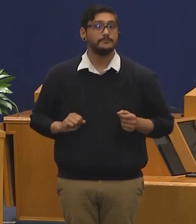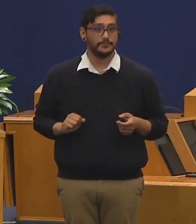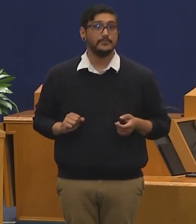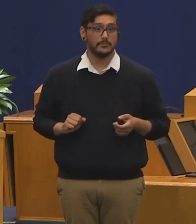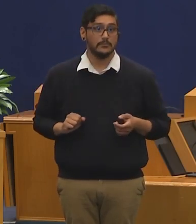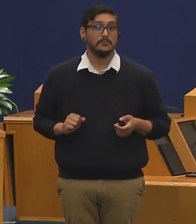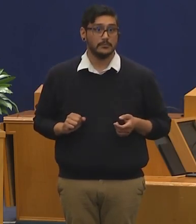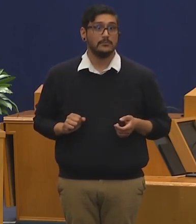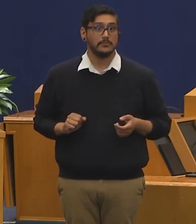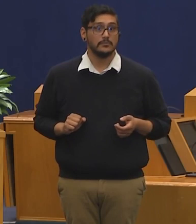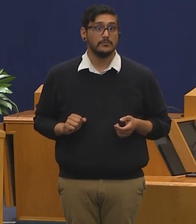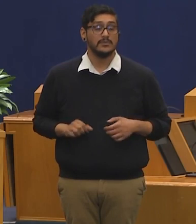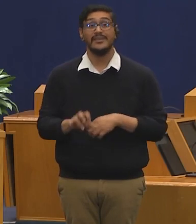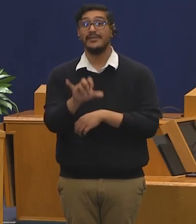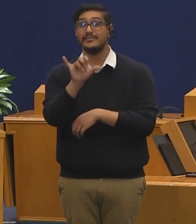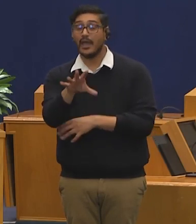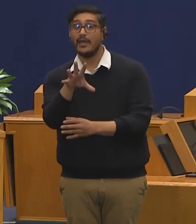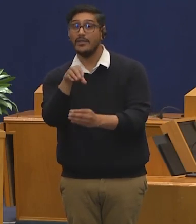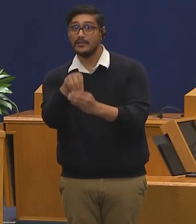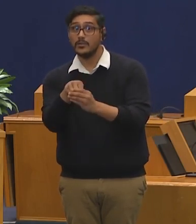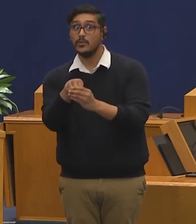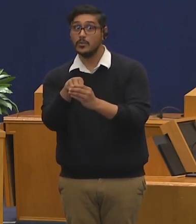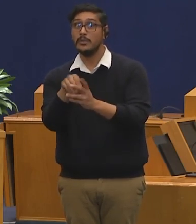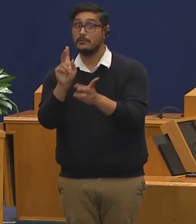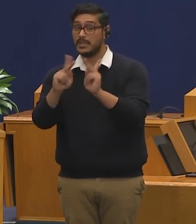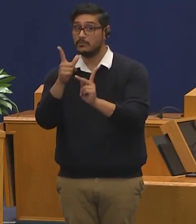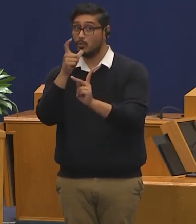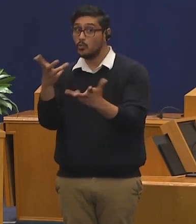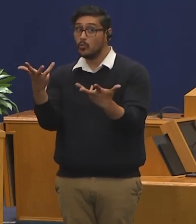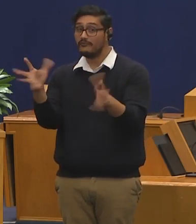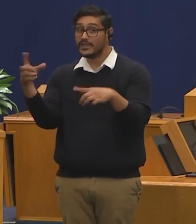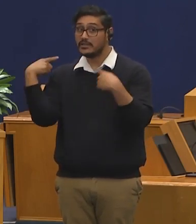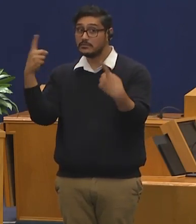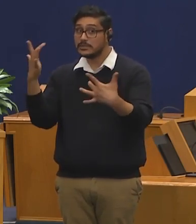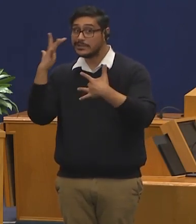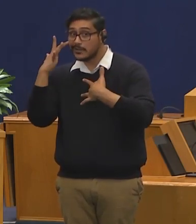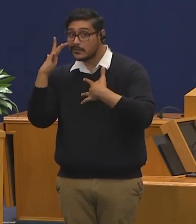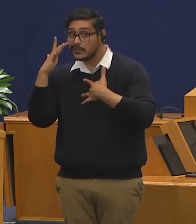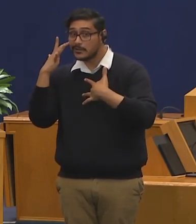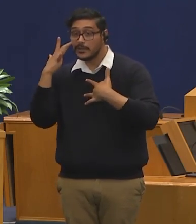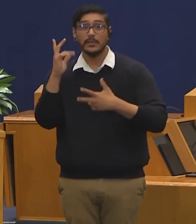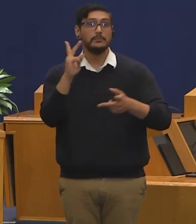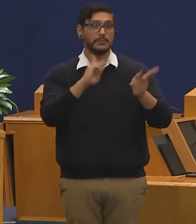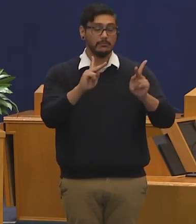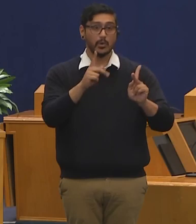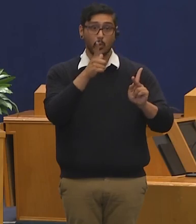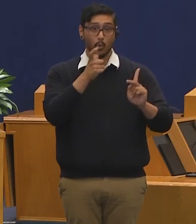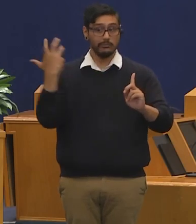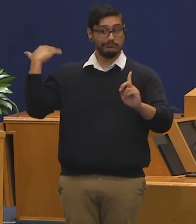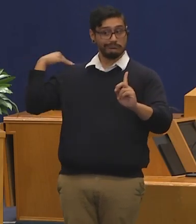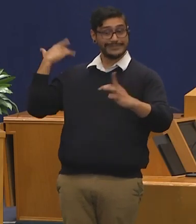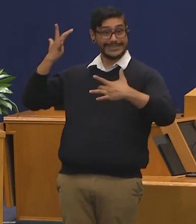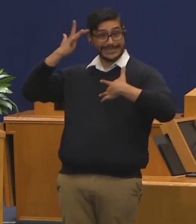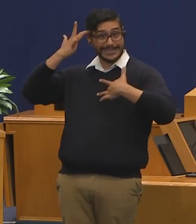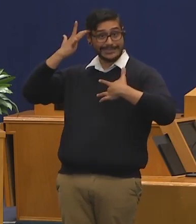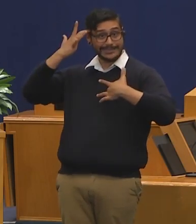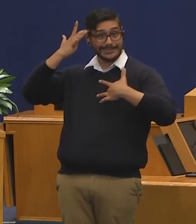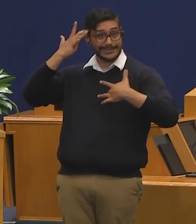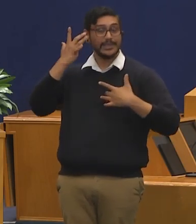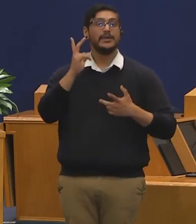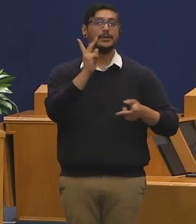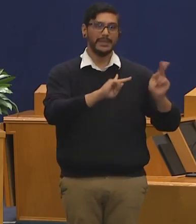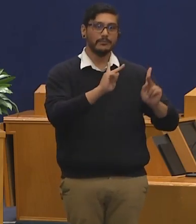Eso incluye los infectados actualmente, los infectados previamente, esos